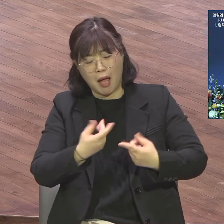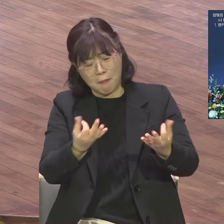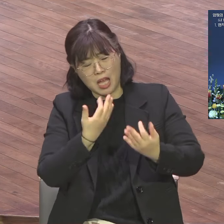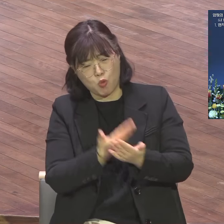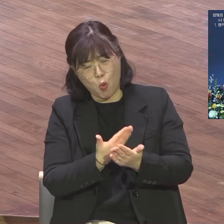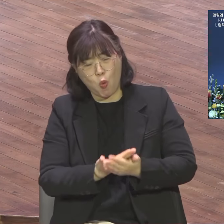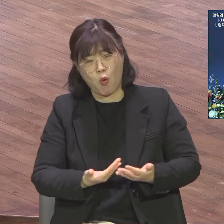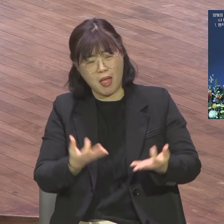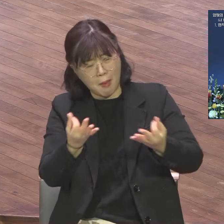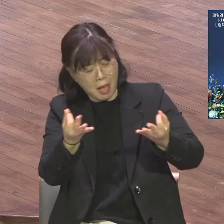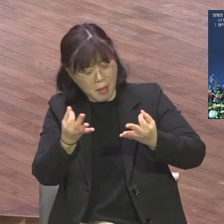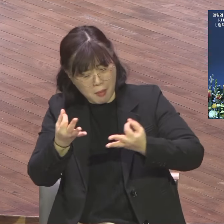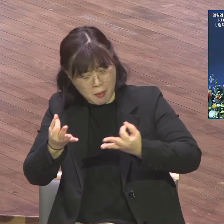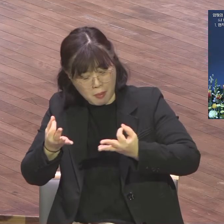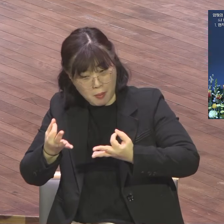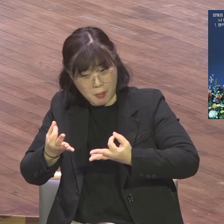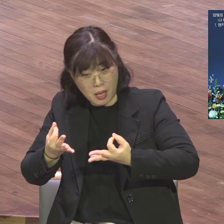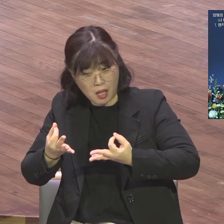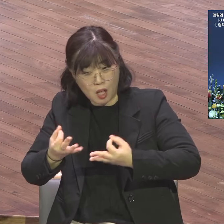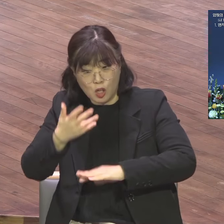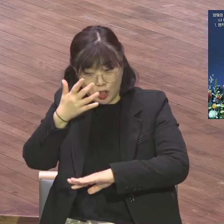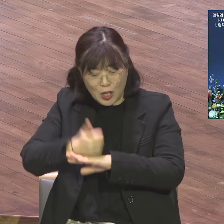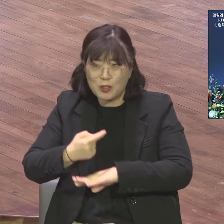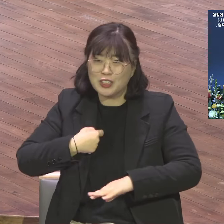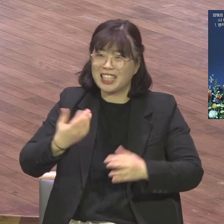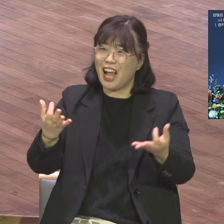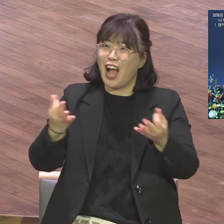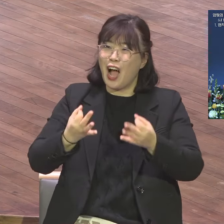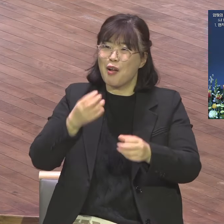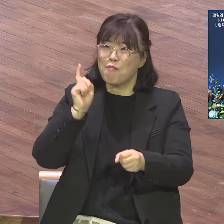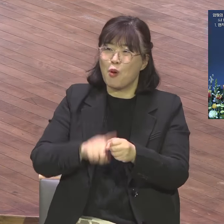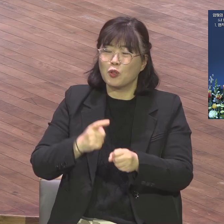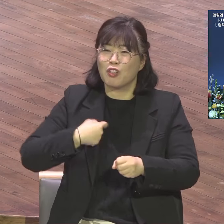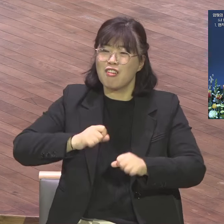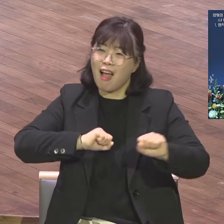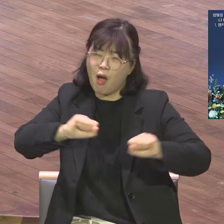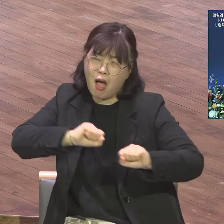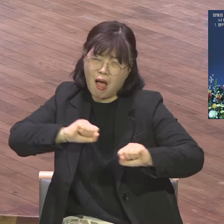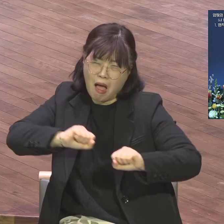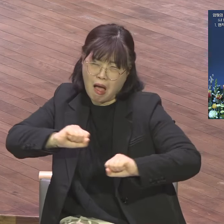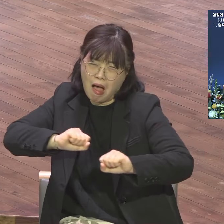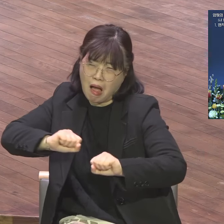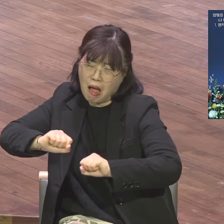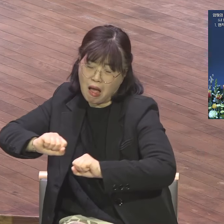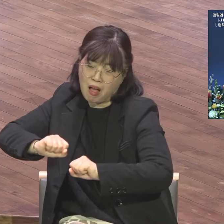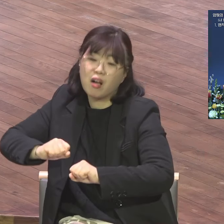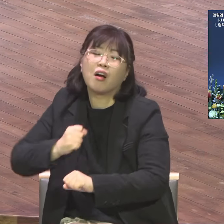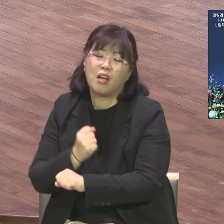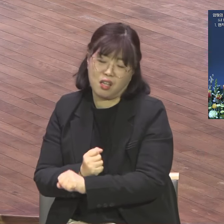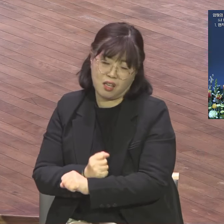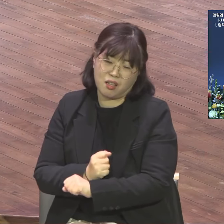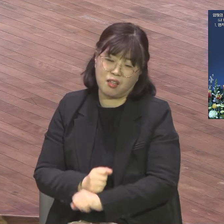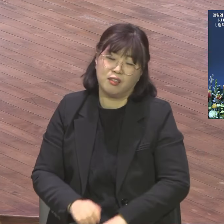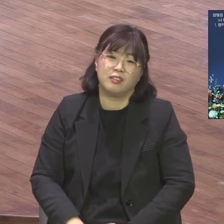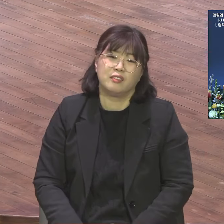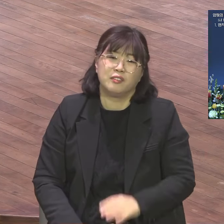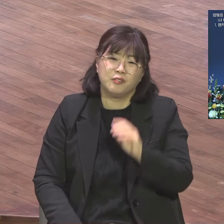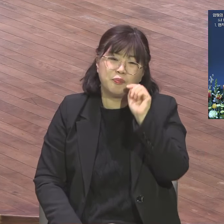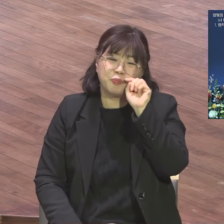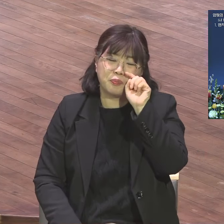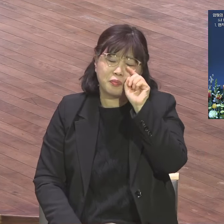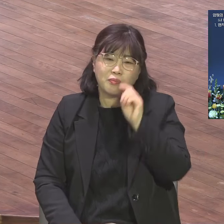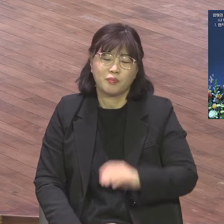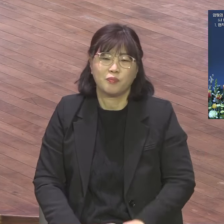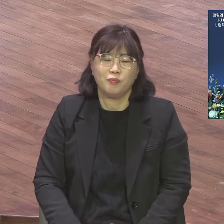높이는 일을 시도하게 되는 것이 교만의 시작이에요. 교만은.